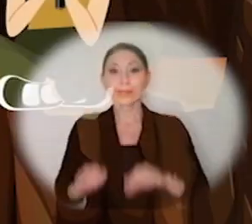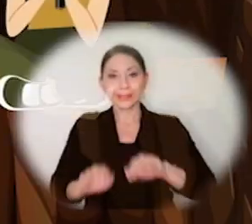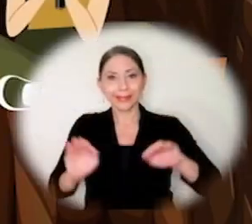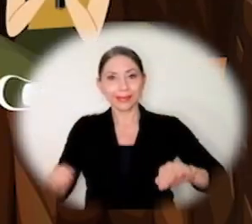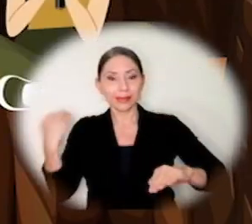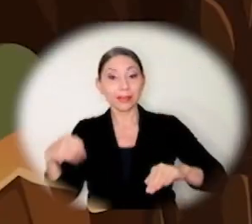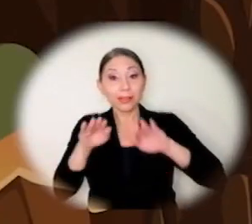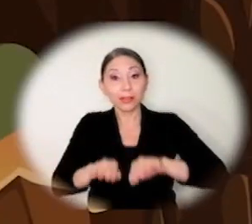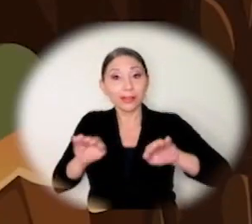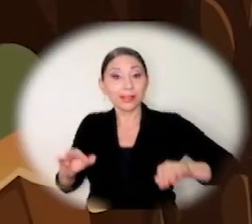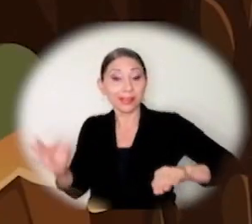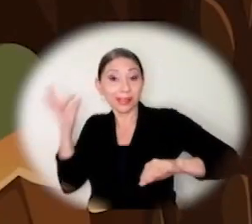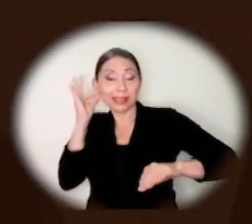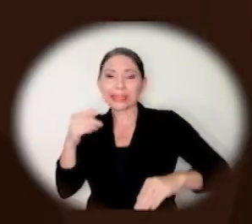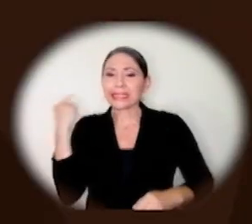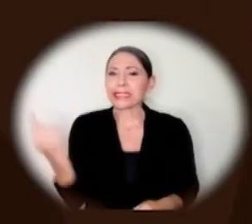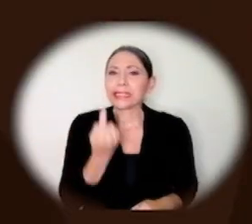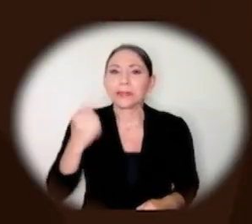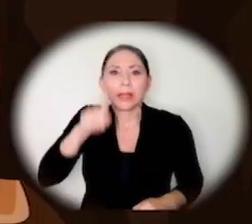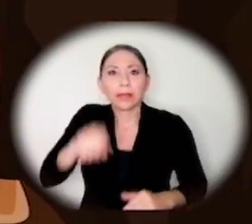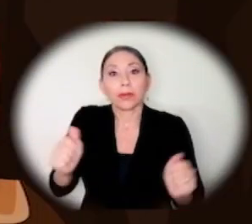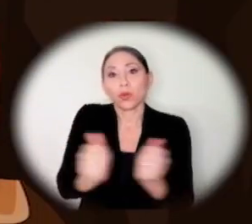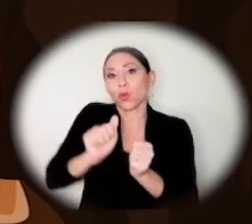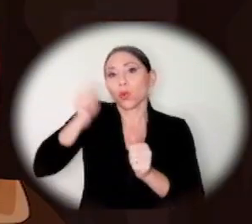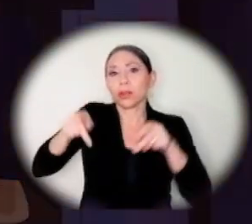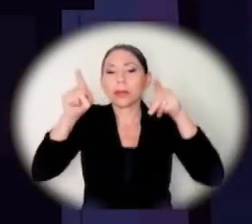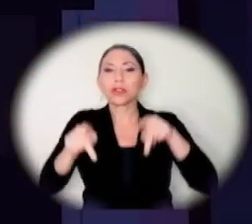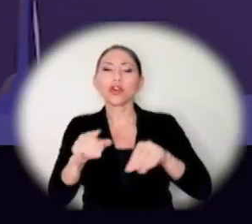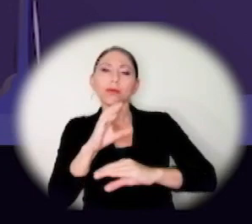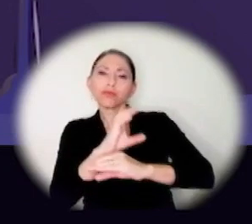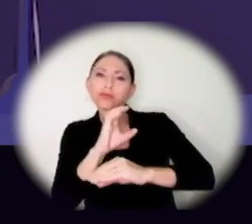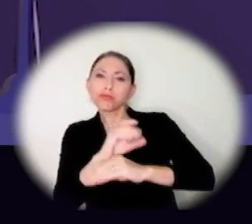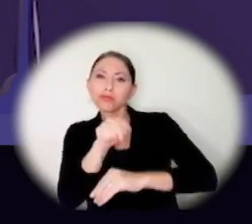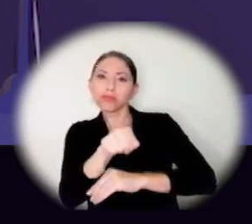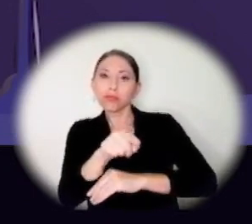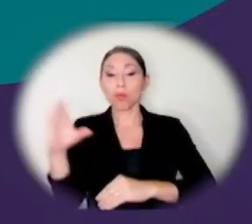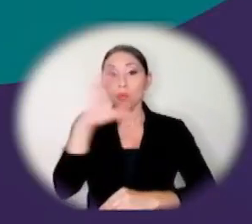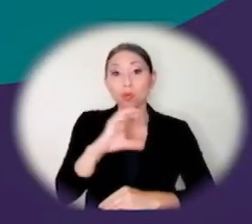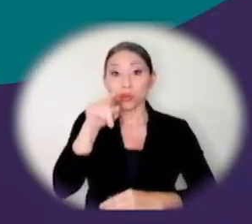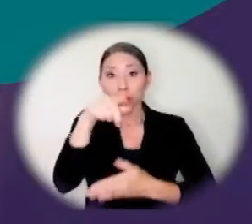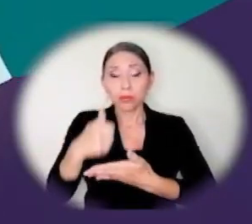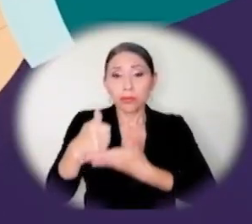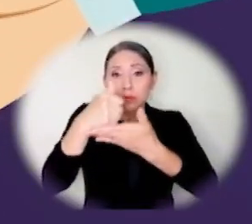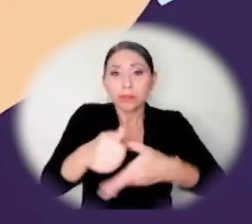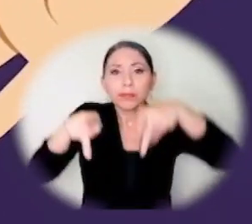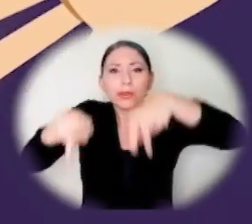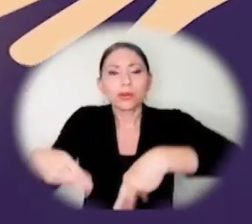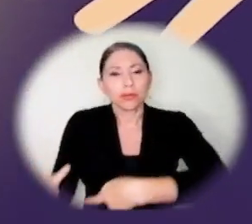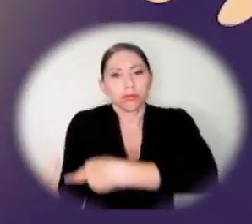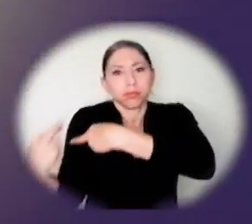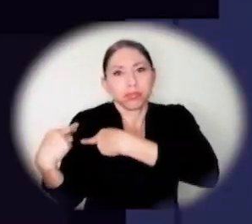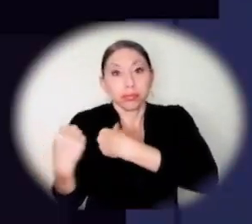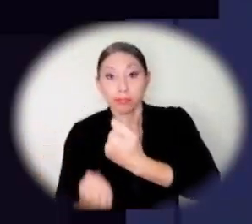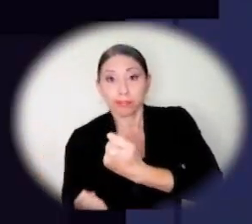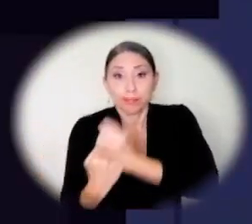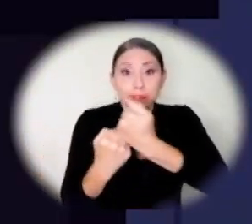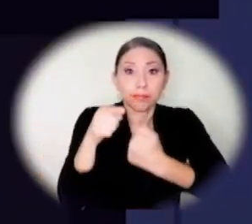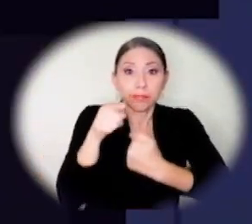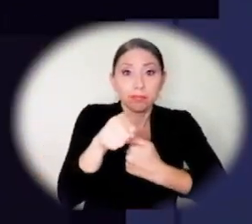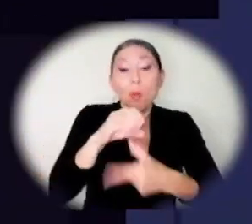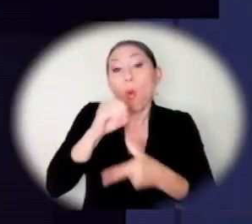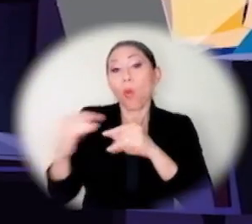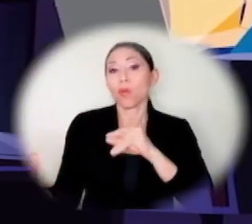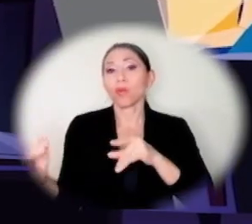Los niños y niñas siempre deben estar acompañados. Busque ayuda en personas responsables que le den apoyo o